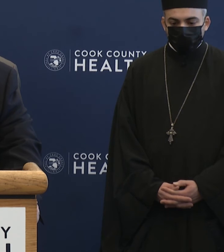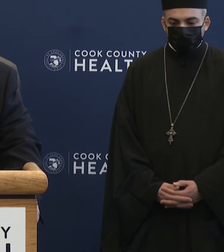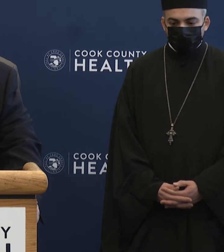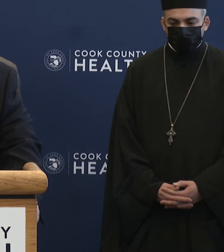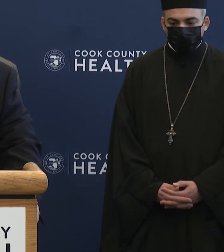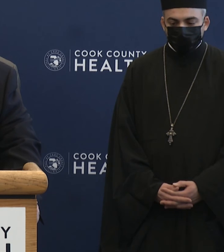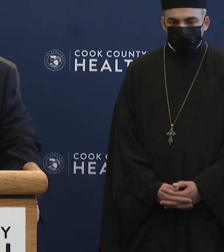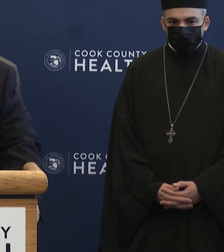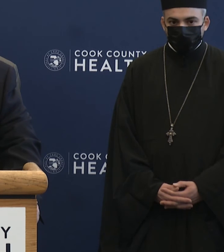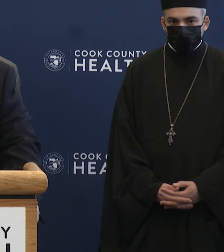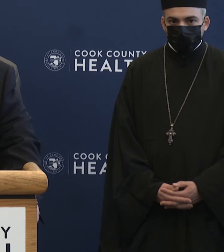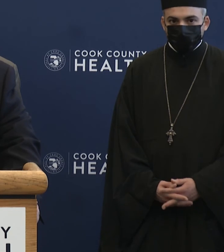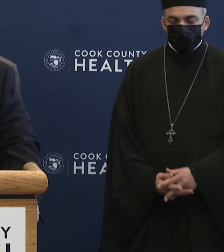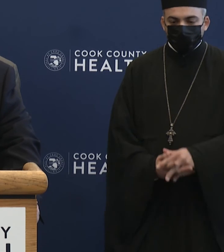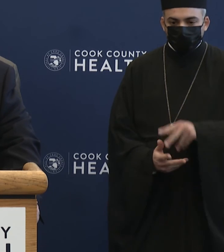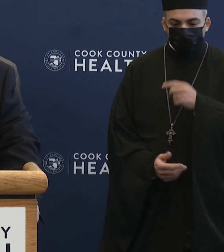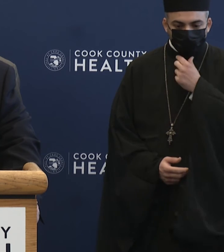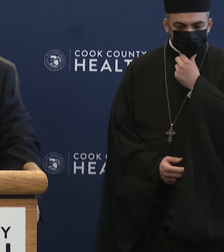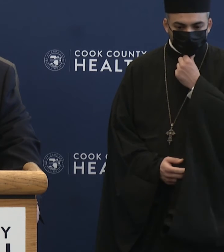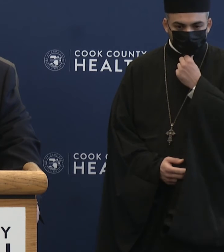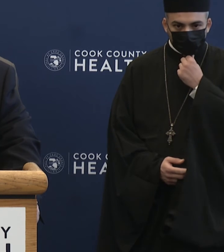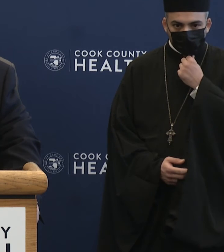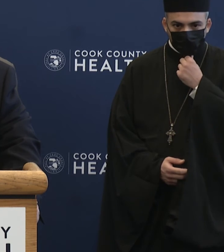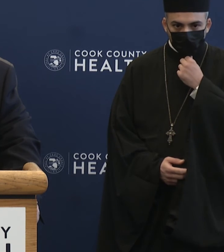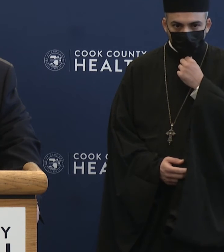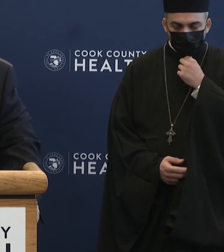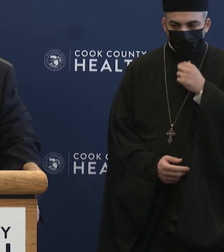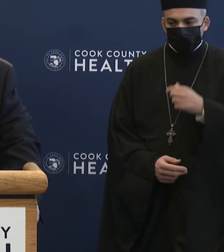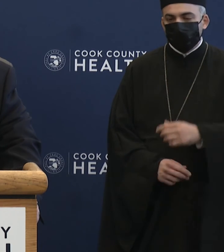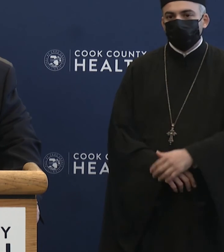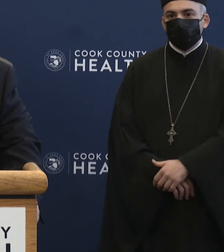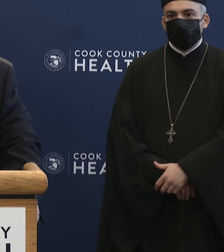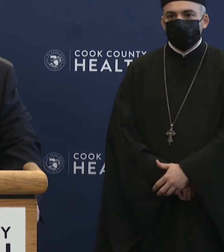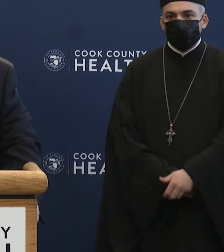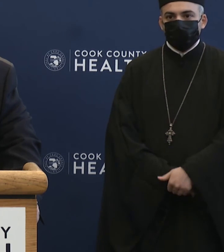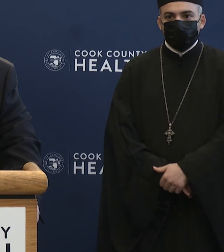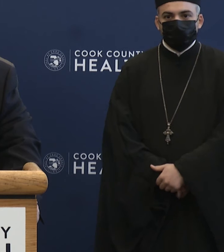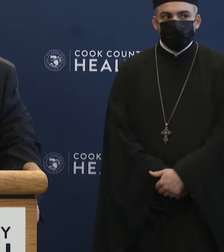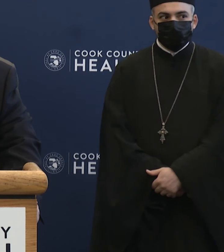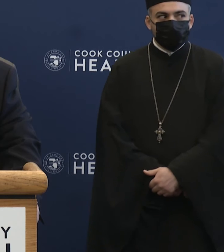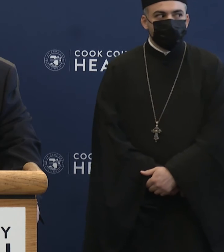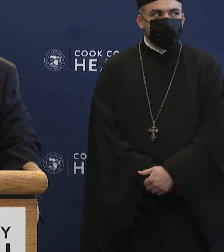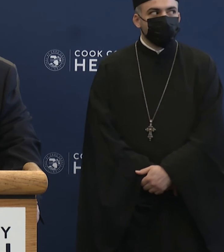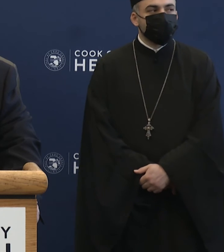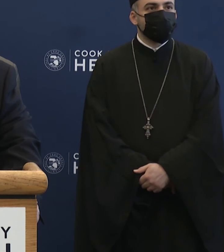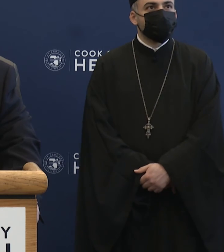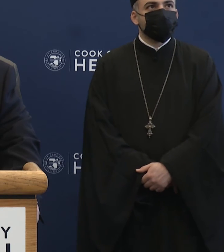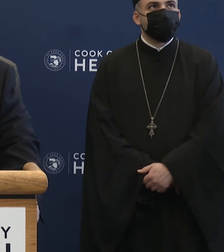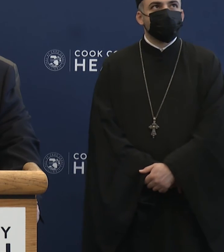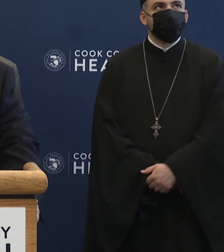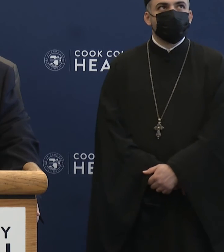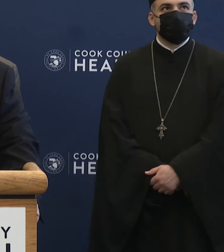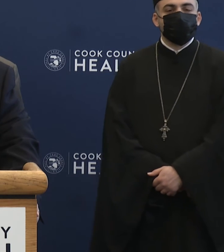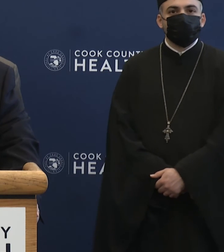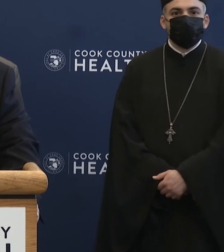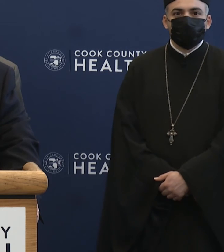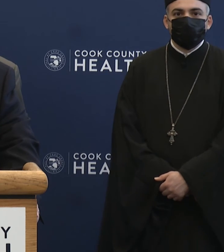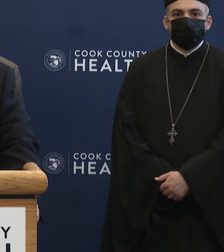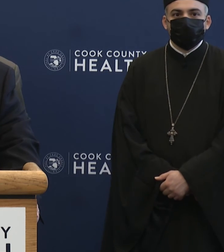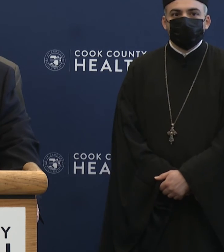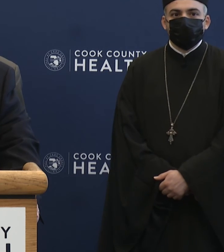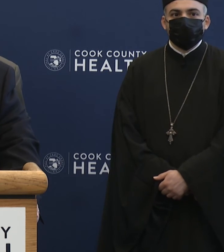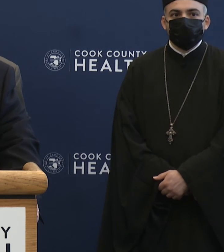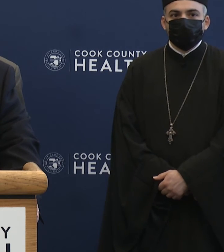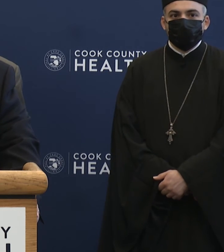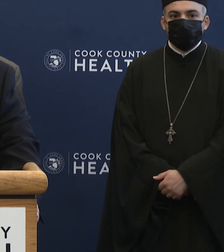de nuestra comunidad y un tiempo para recordar qué estamos celebrando cuando traemos el año